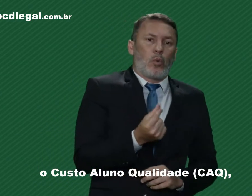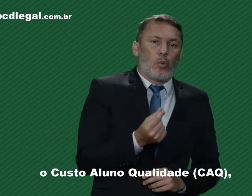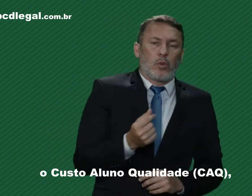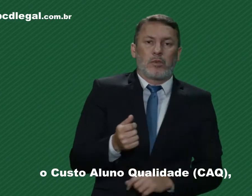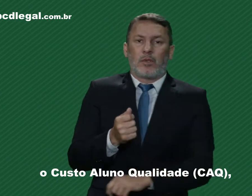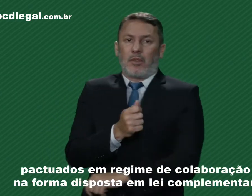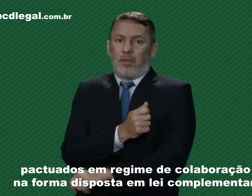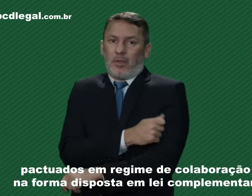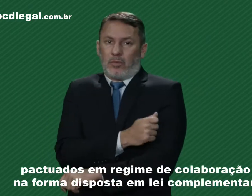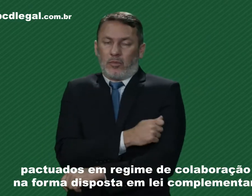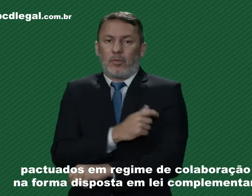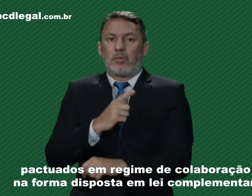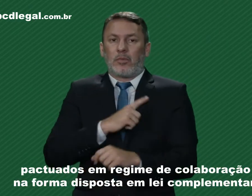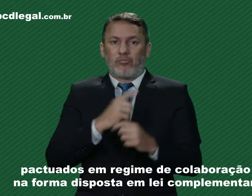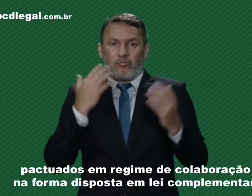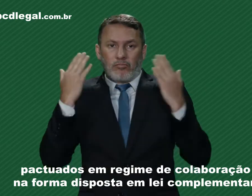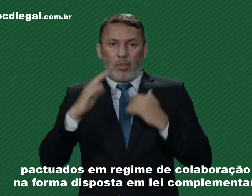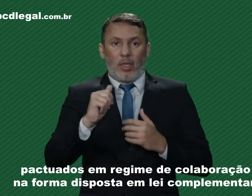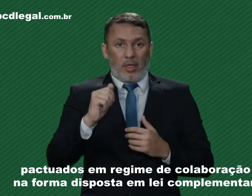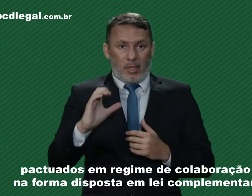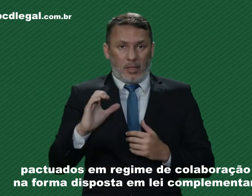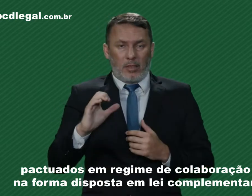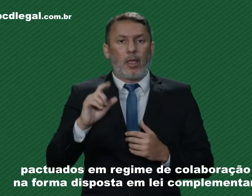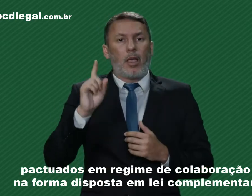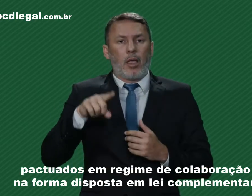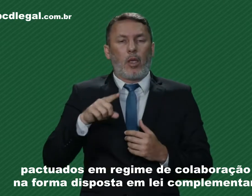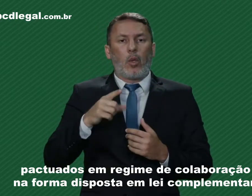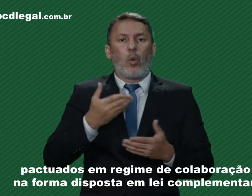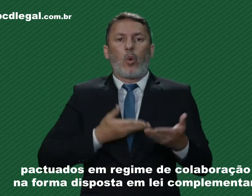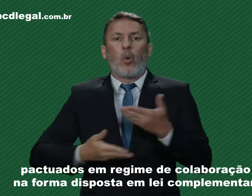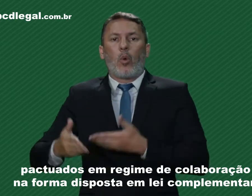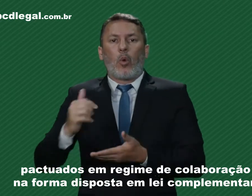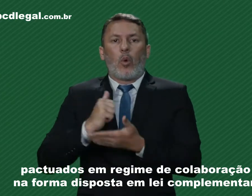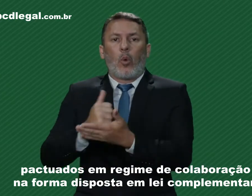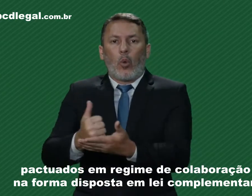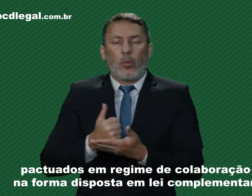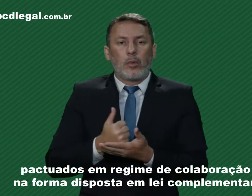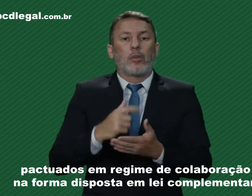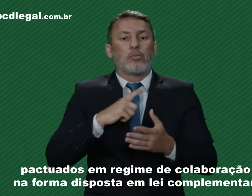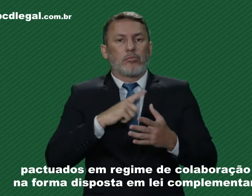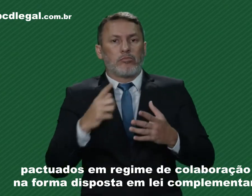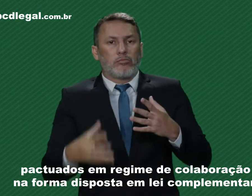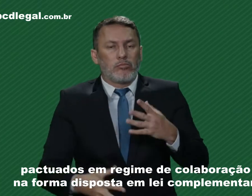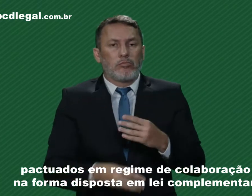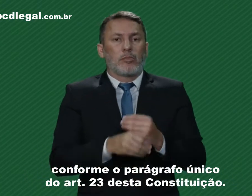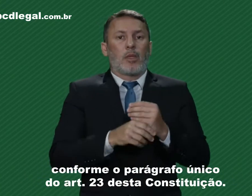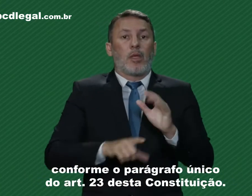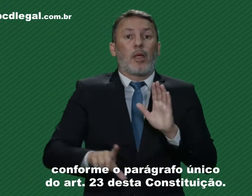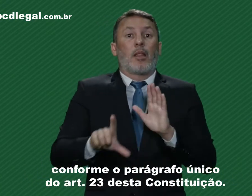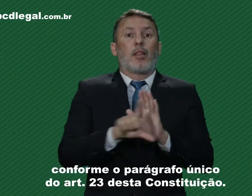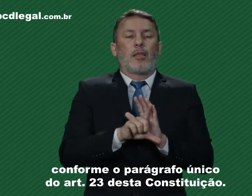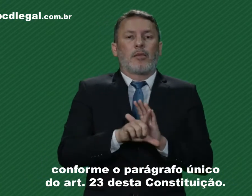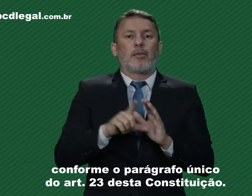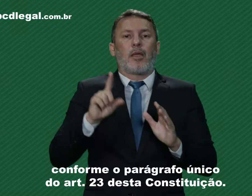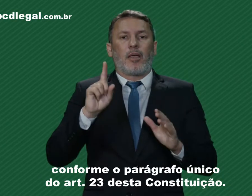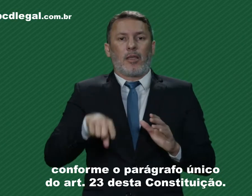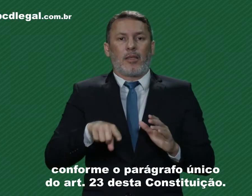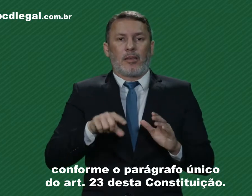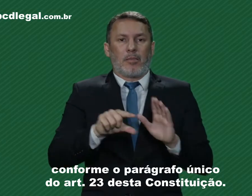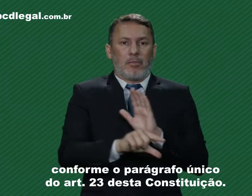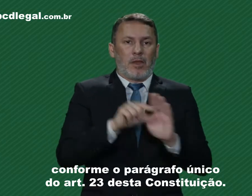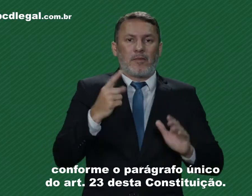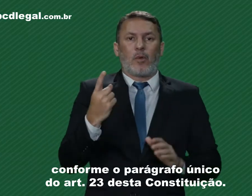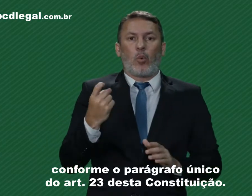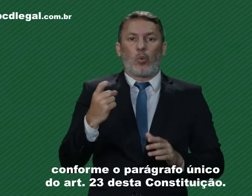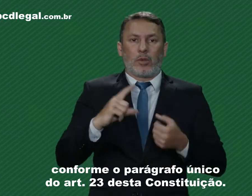aluno-qualidade, CAC, pactuados em regime de colaboração na forma disposta em lei complementar, conforme o parágrafo